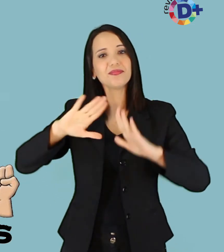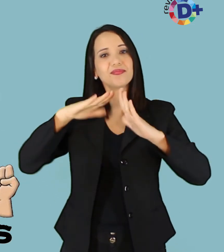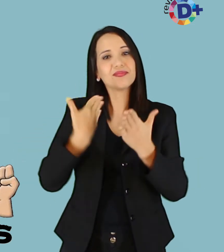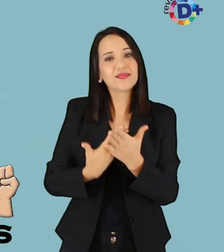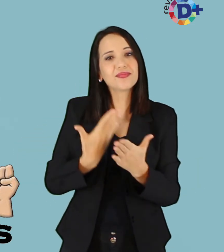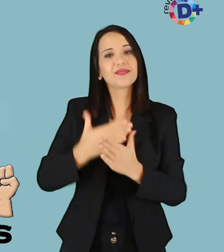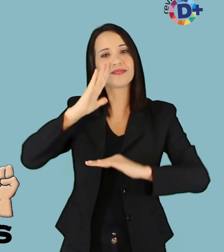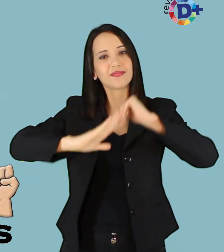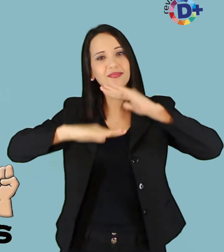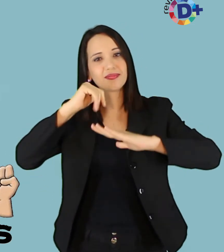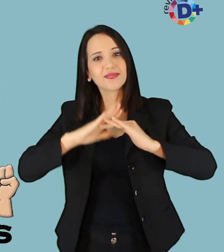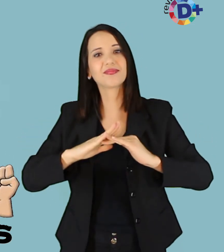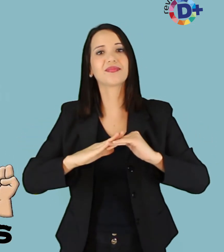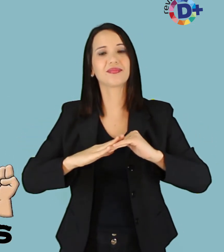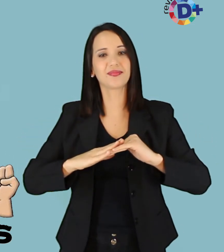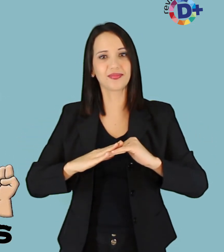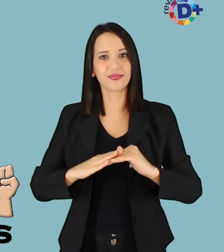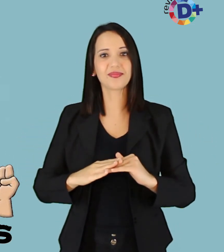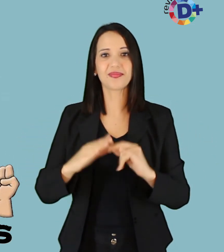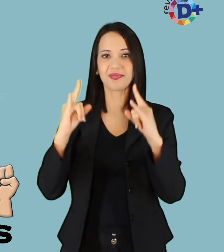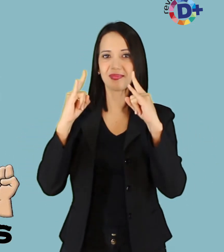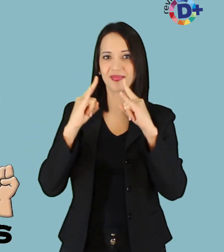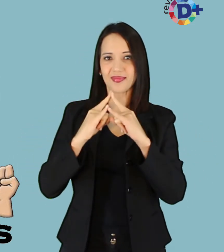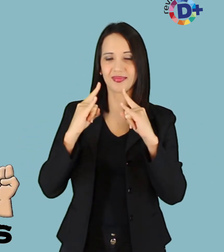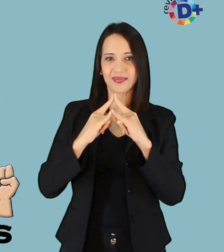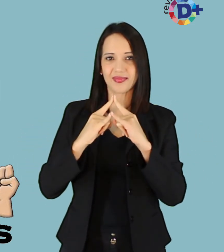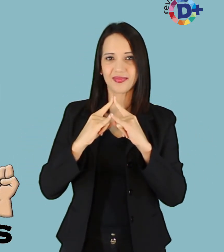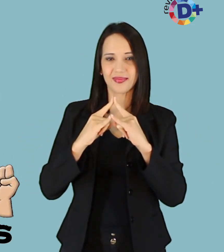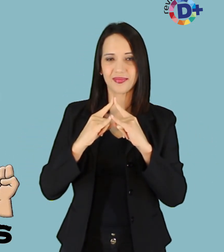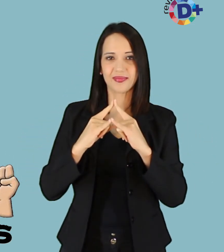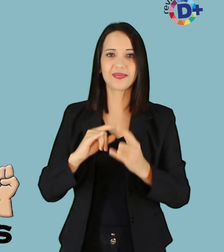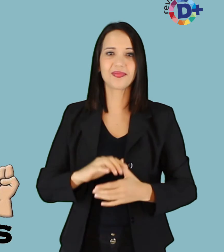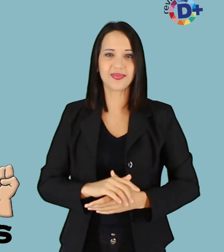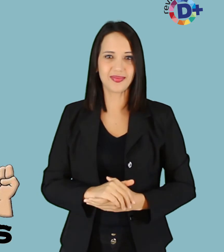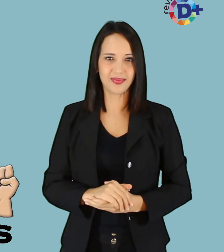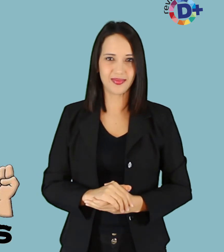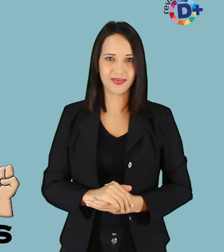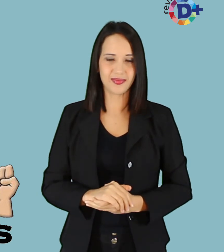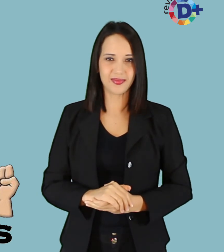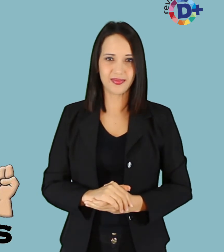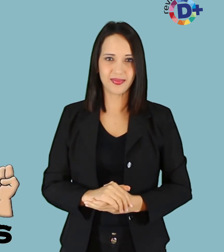Professor do Colégio de Aplicação do Instituto Nacional de Educação de Surdos.